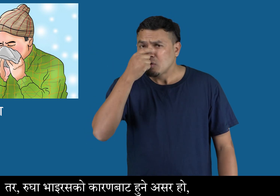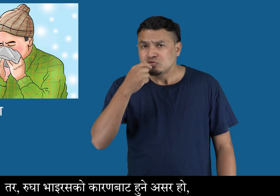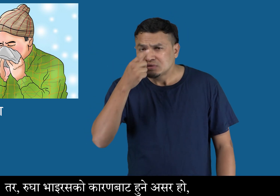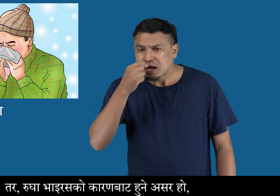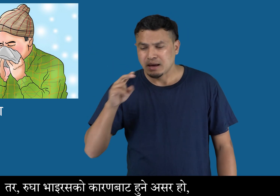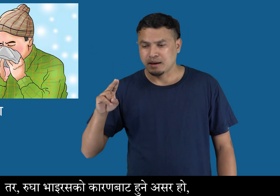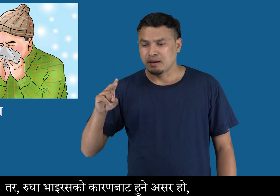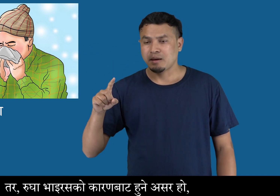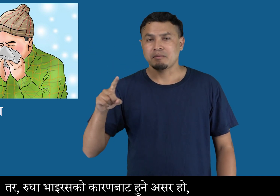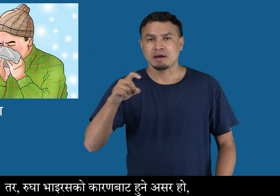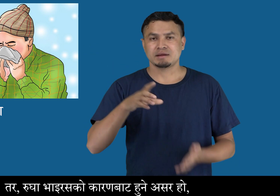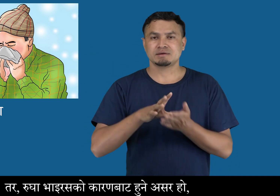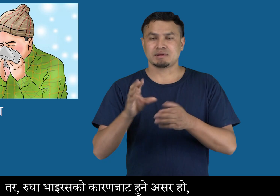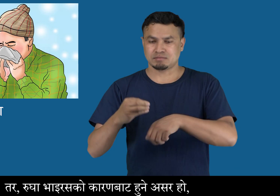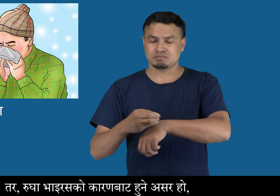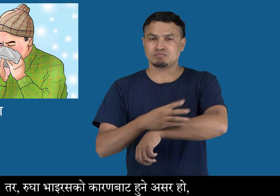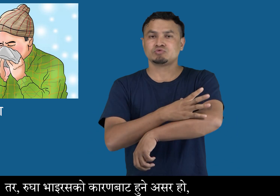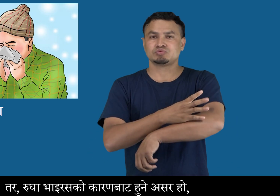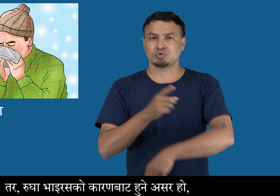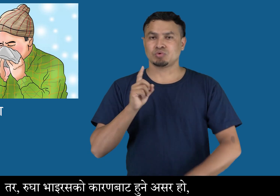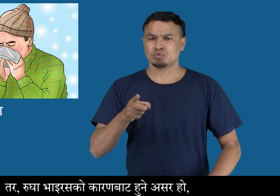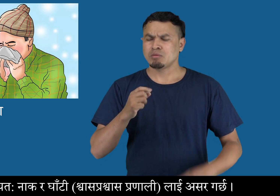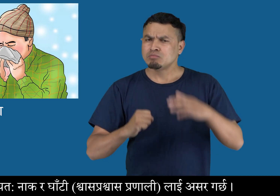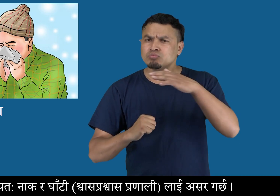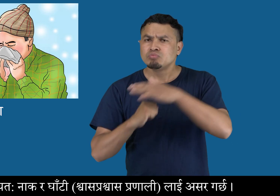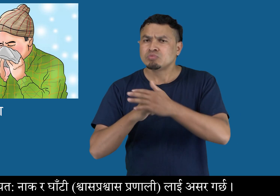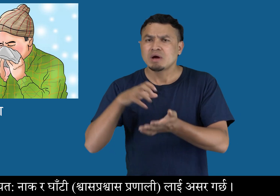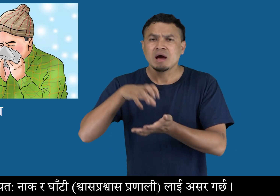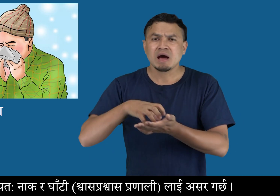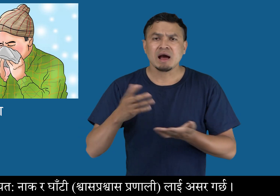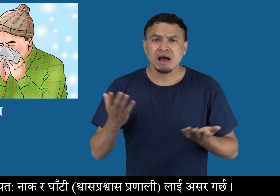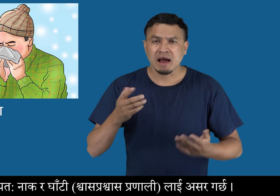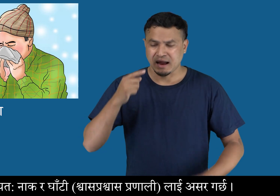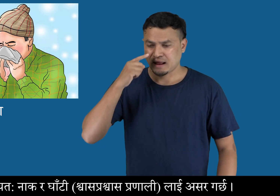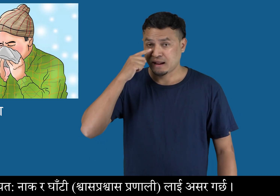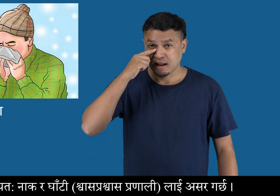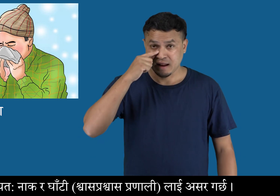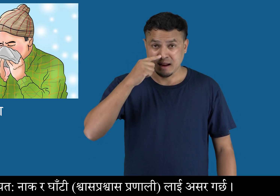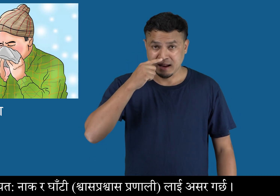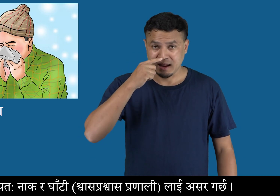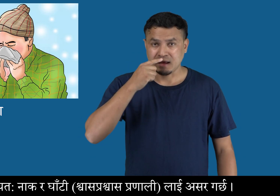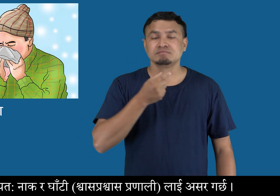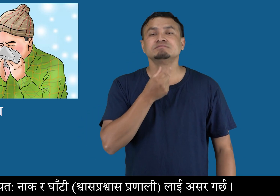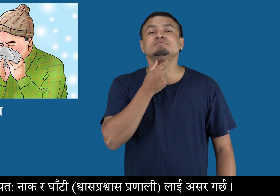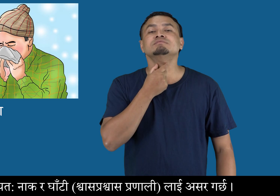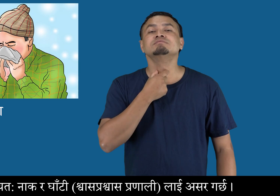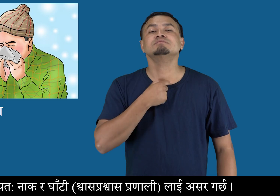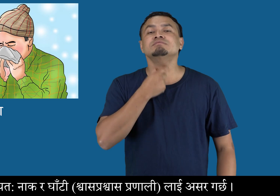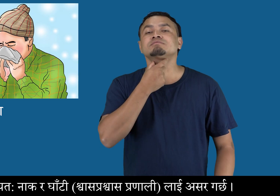भाइरसको कारणबाट हुने असर हो। यसले मुख्यतः नाक र घाँटी श्वास-प्रश्वास प्रणालीलाई